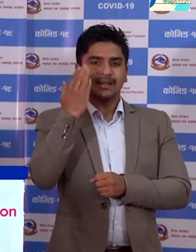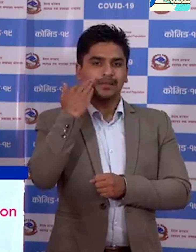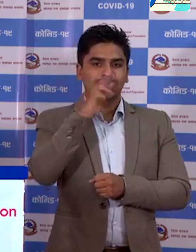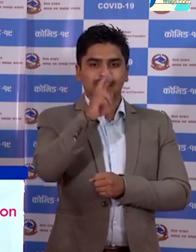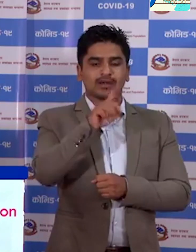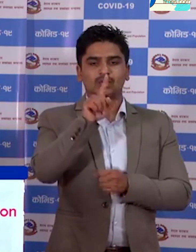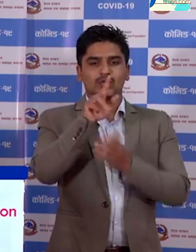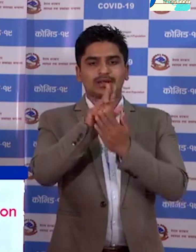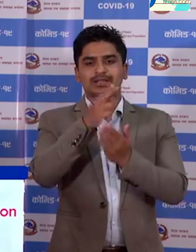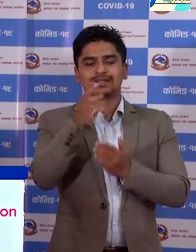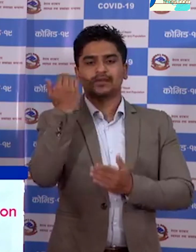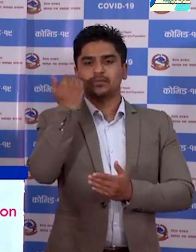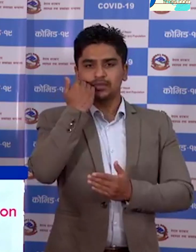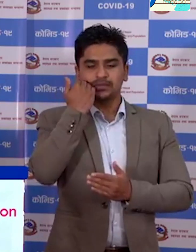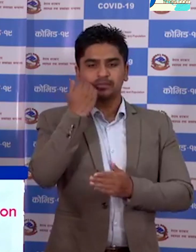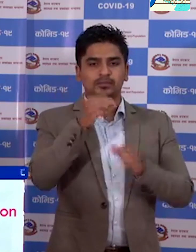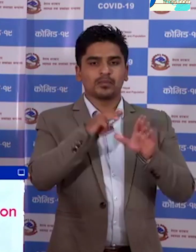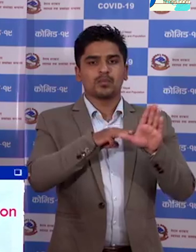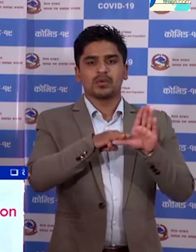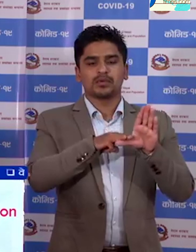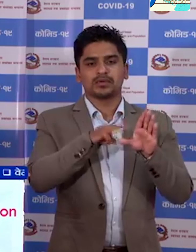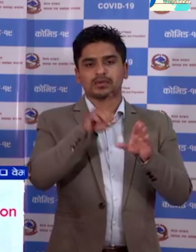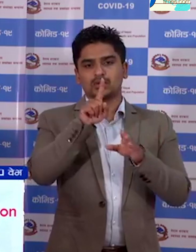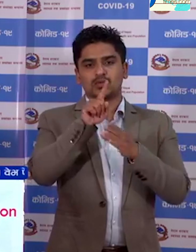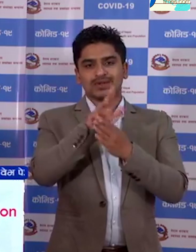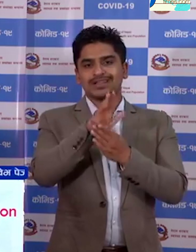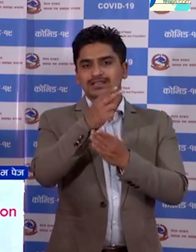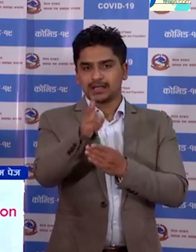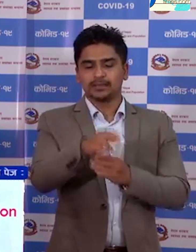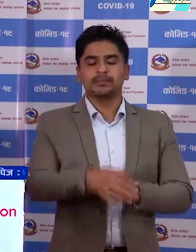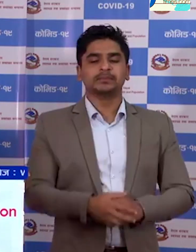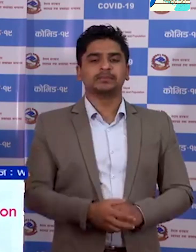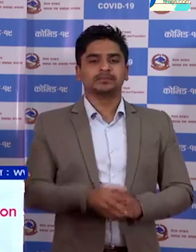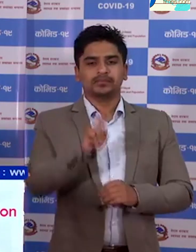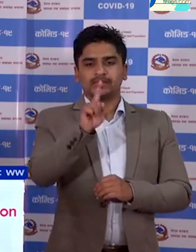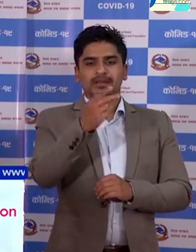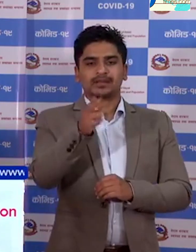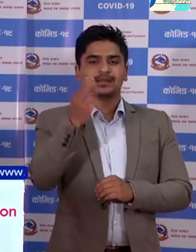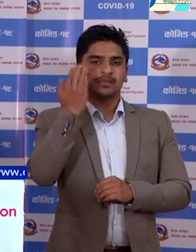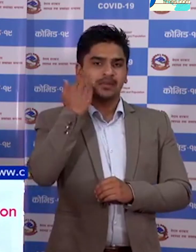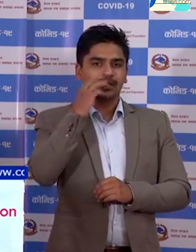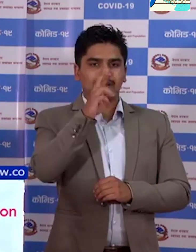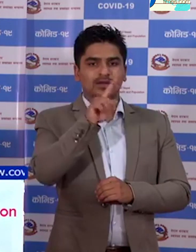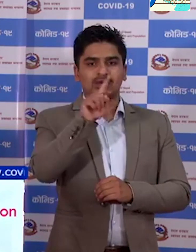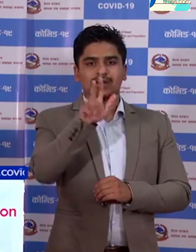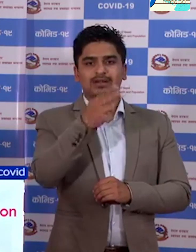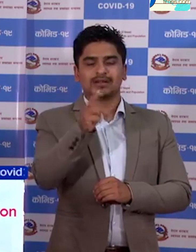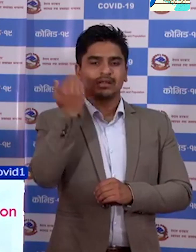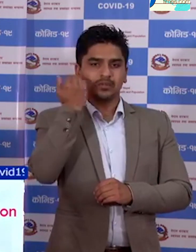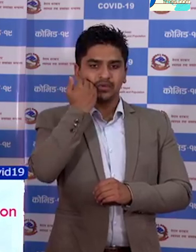र 19 जना पुरुष, महोत्तरीको 19 जना, 1 जना महिला र 18 जना